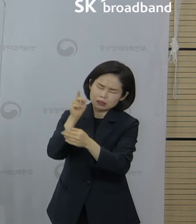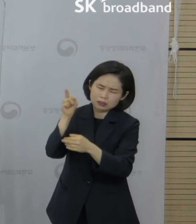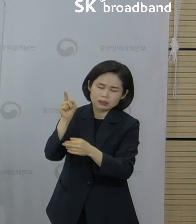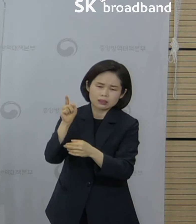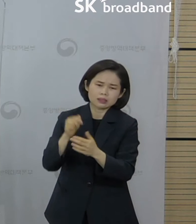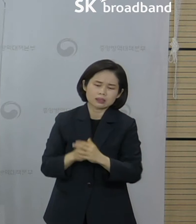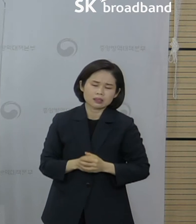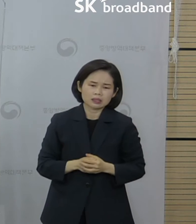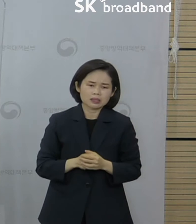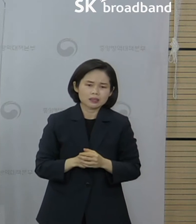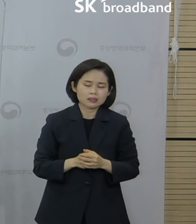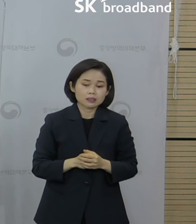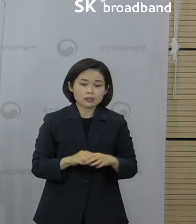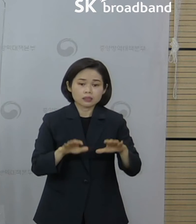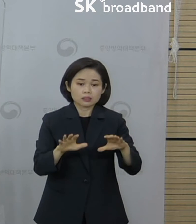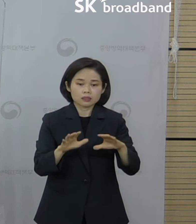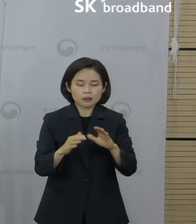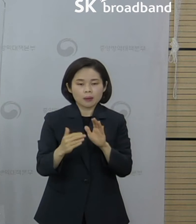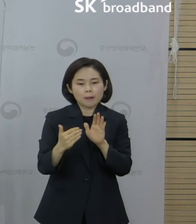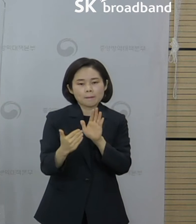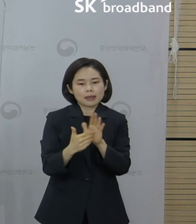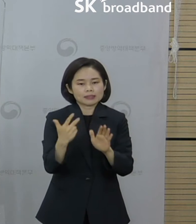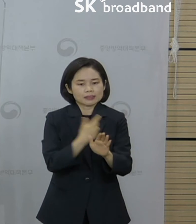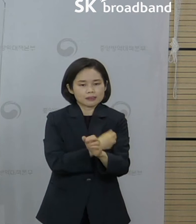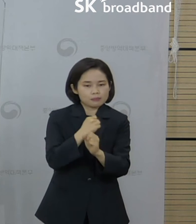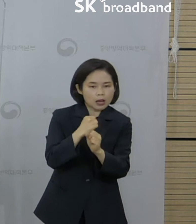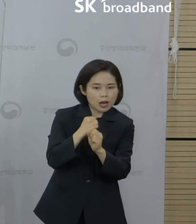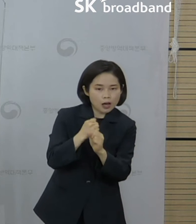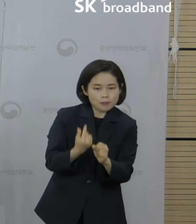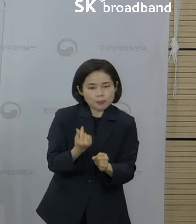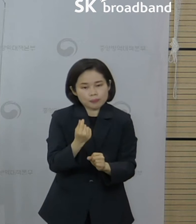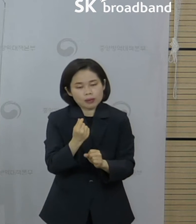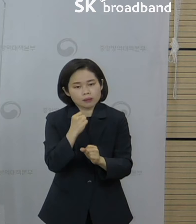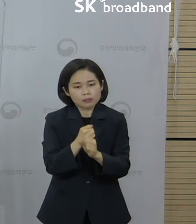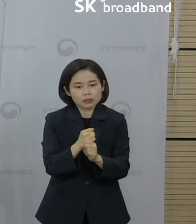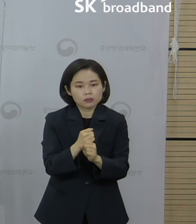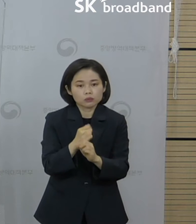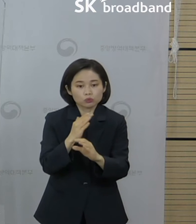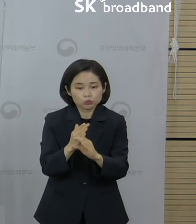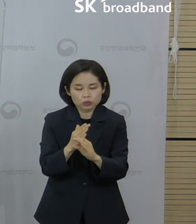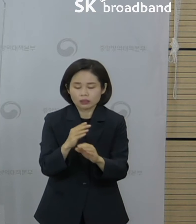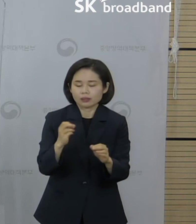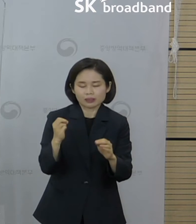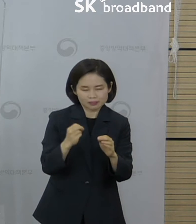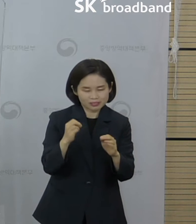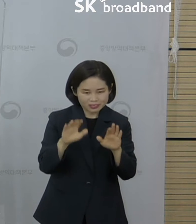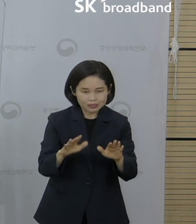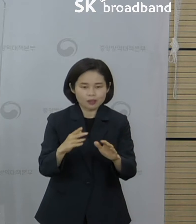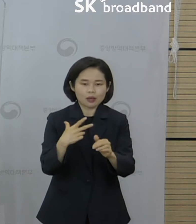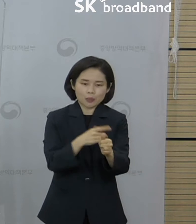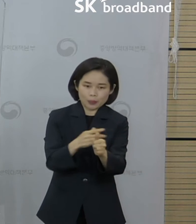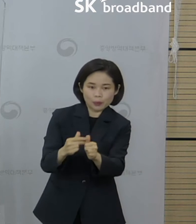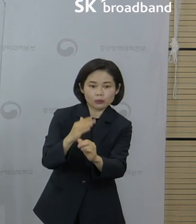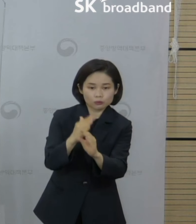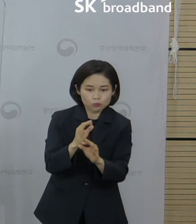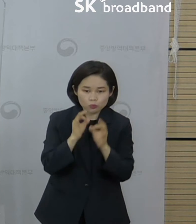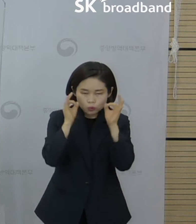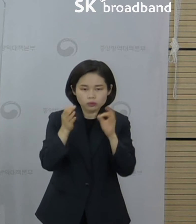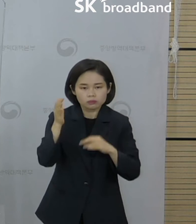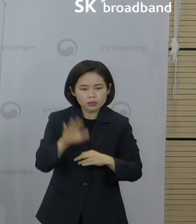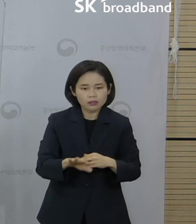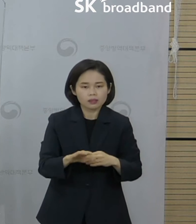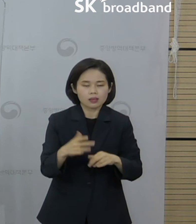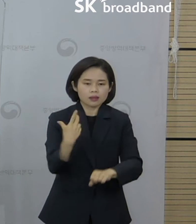우리가 백신 접종의 속도를 내고 있지만 항체가 형성되기까지는 접종이 완료된 후 길게는